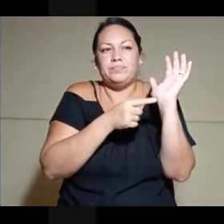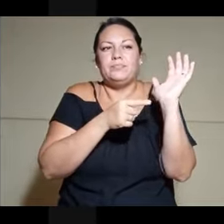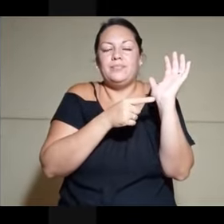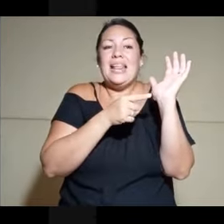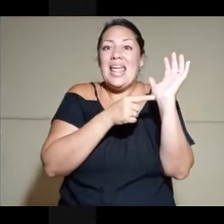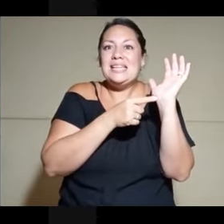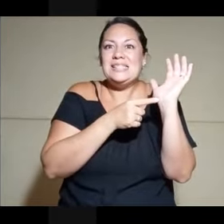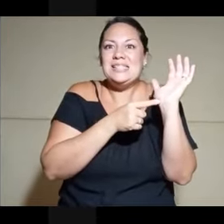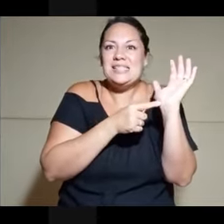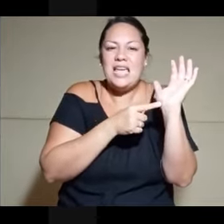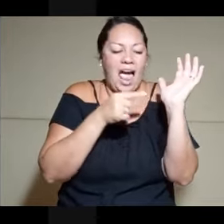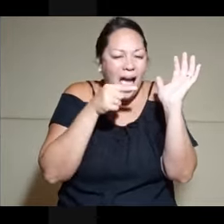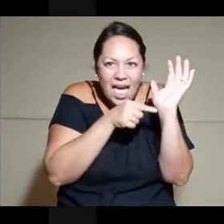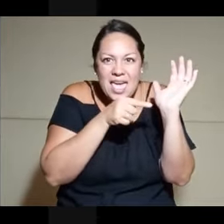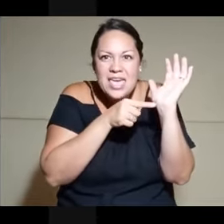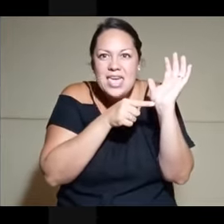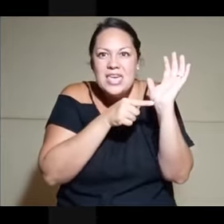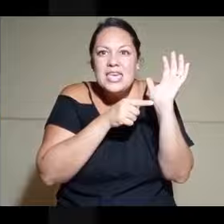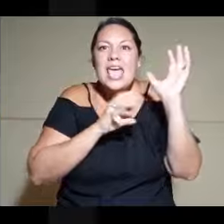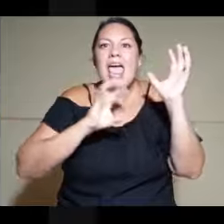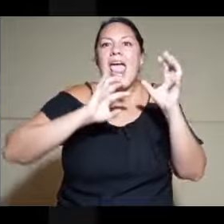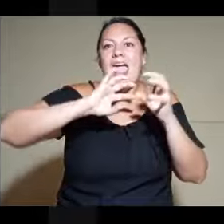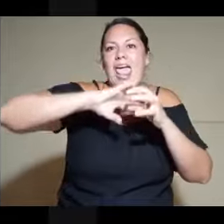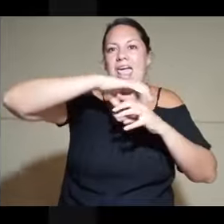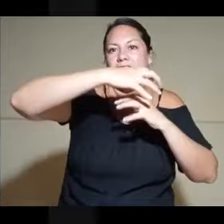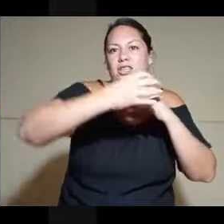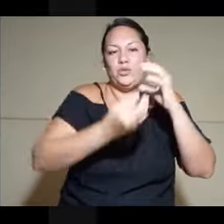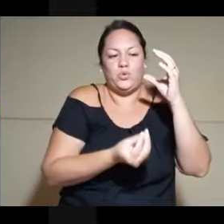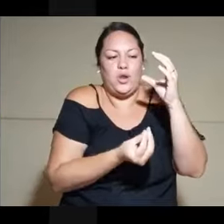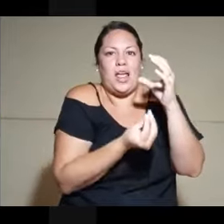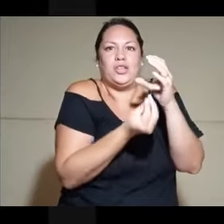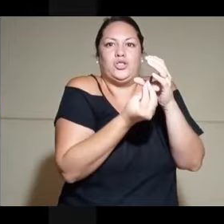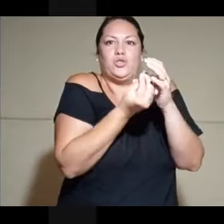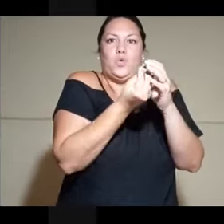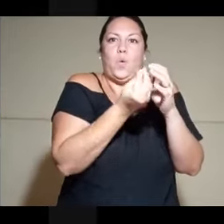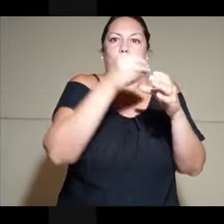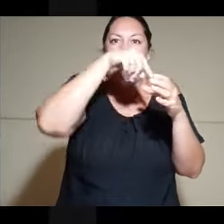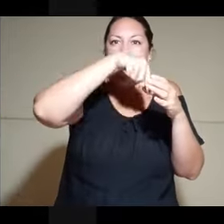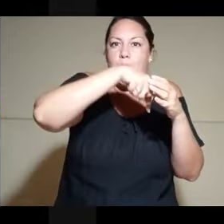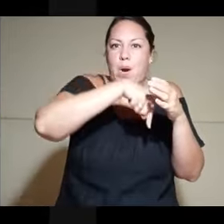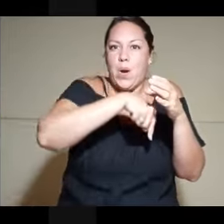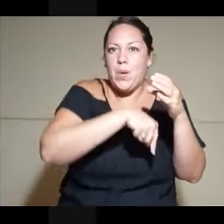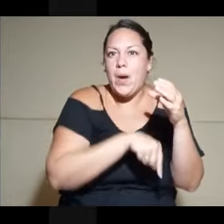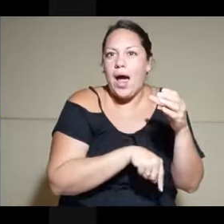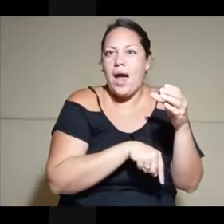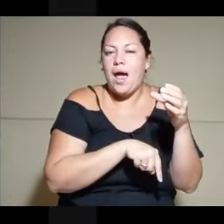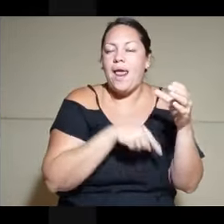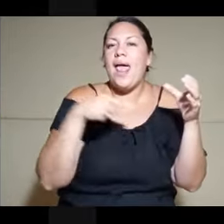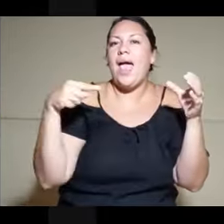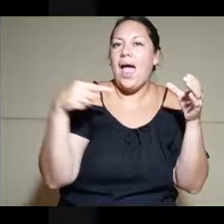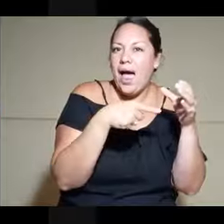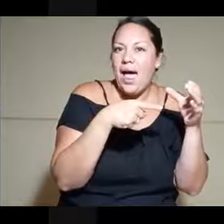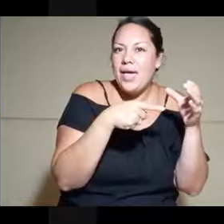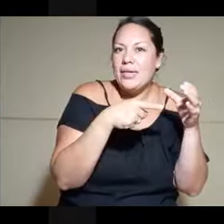Sí. Bien, y ustedes han visto que el cráneo tiene un agujero. Y bajan algunas estructuras. Pero Con ese agujero es por donde suben las